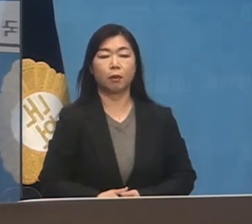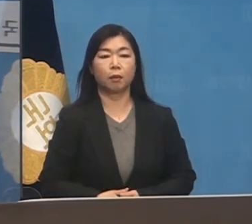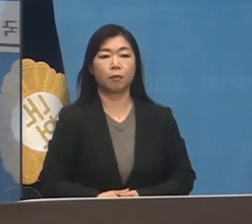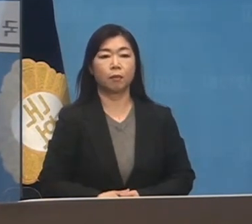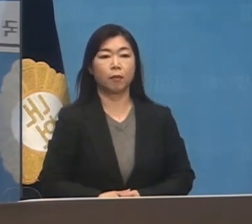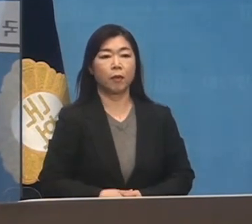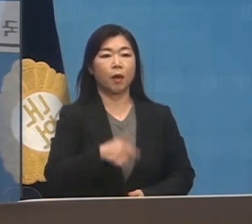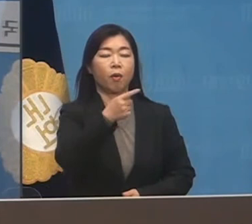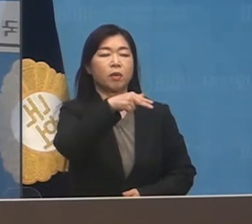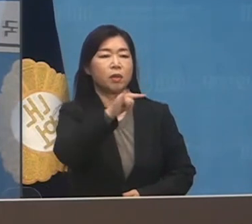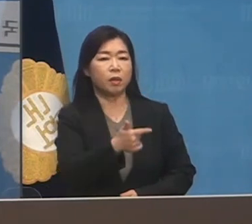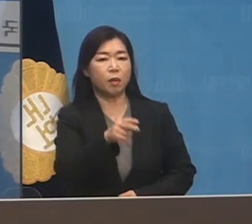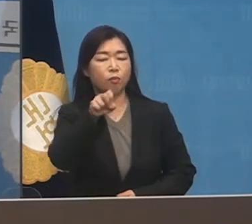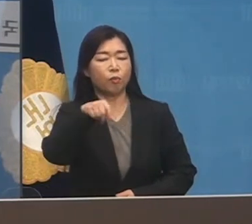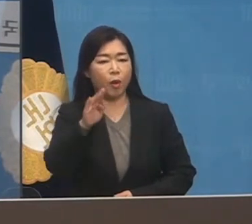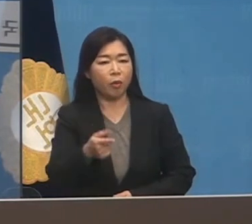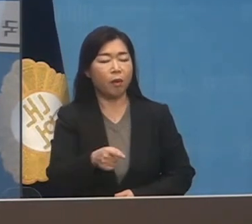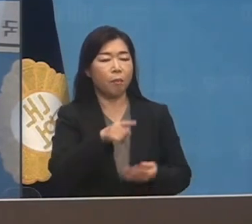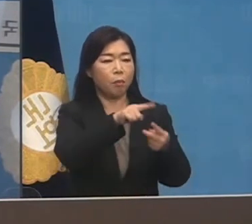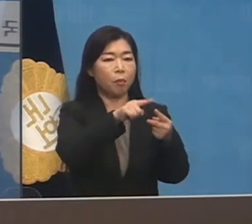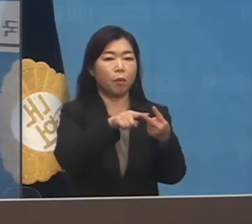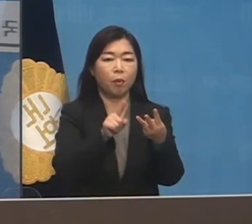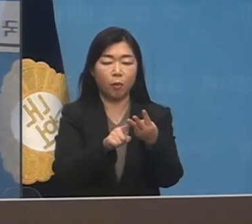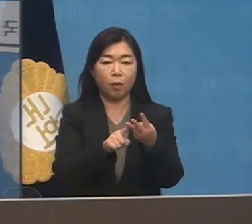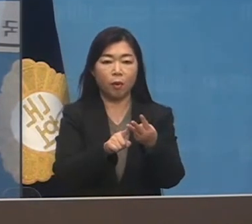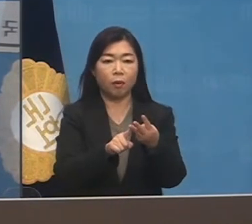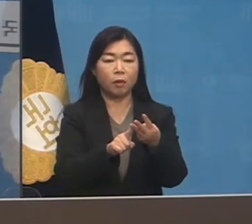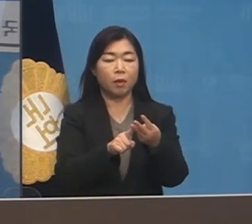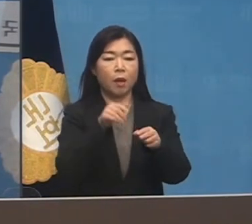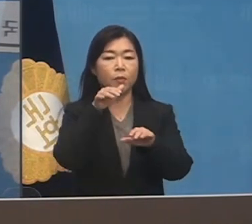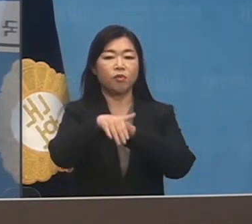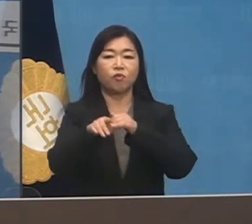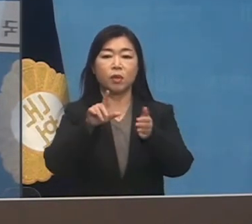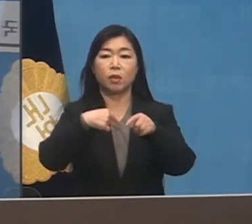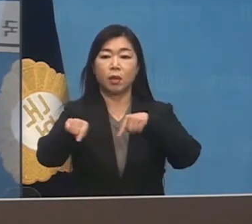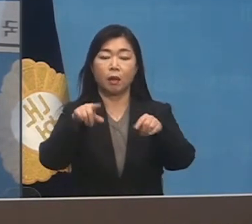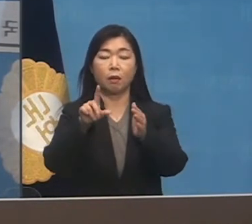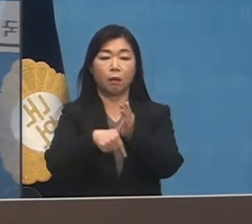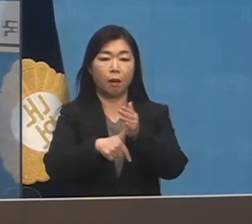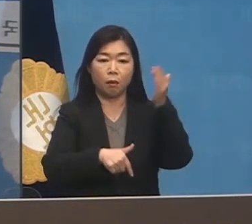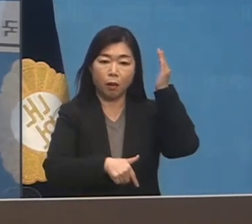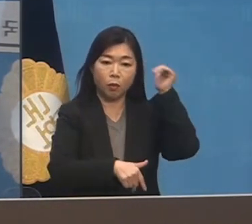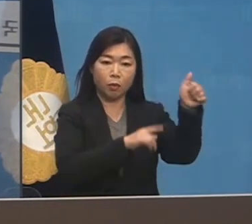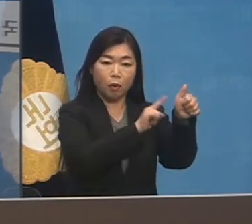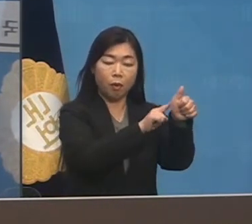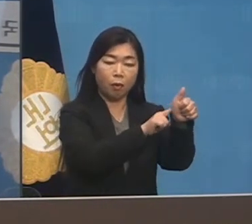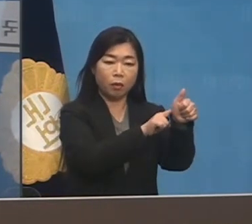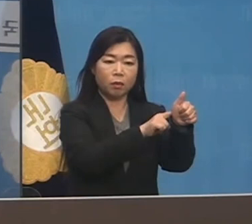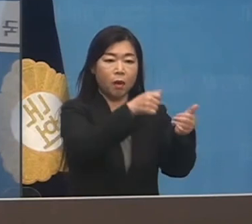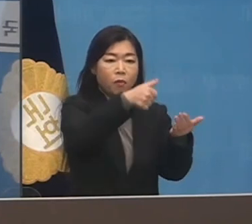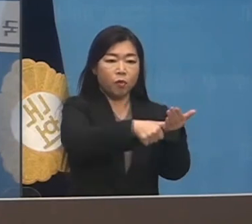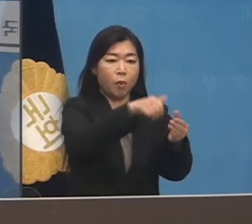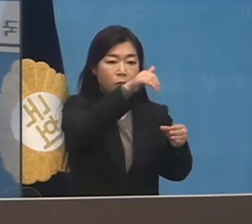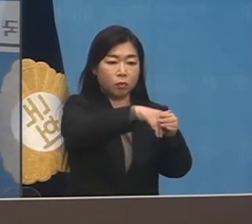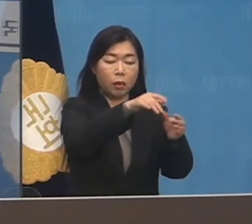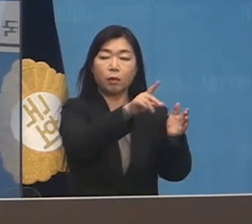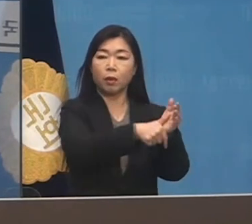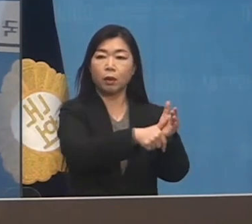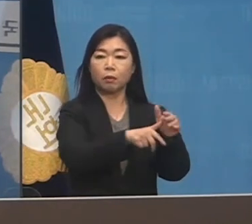건진, 무정, 서대원에 이르기까지 대민주주의 시대에 대통령이라는 자리를 투표하는 이